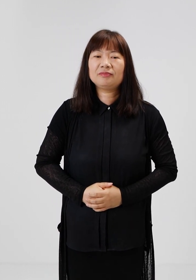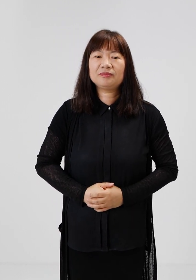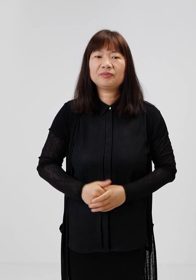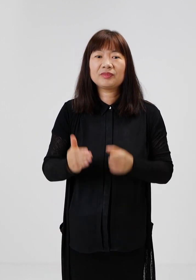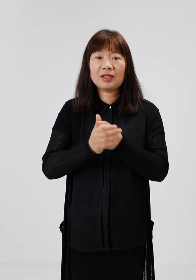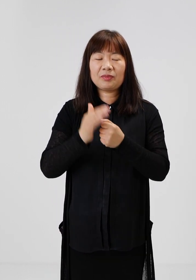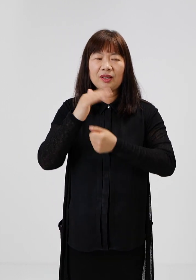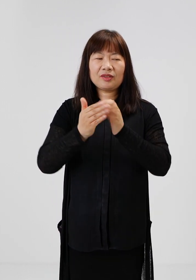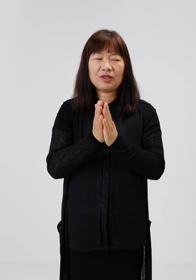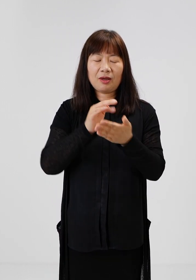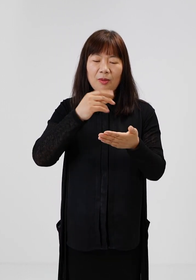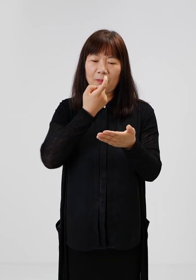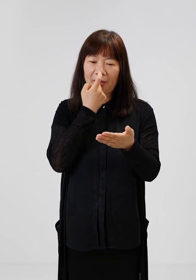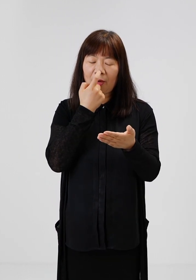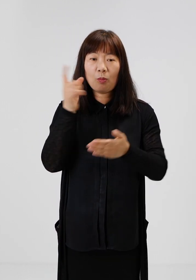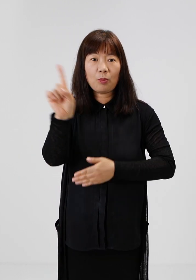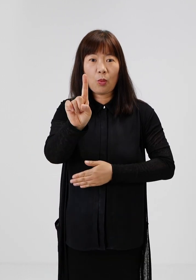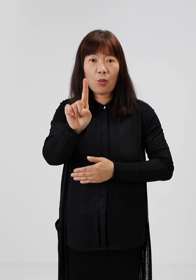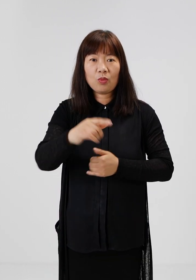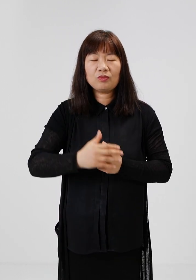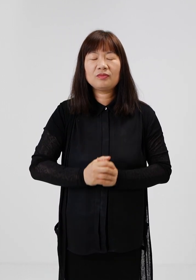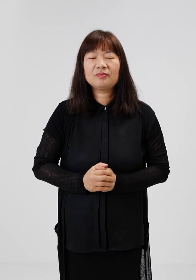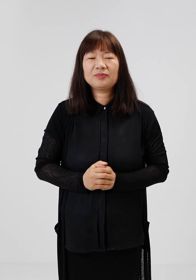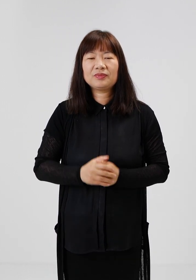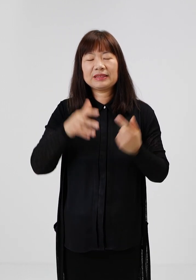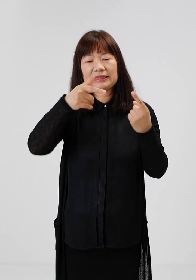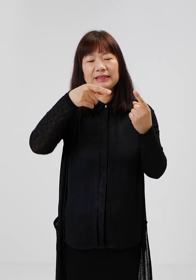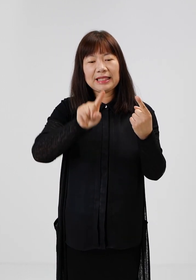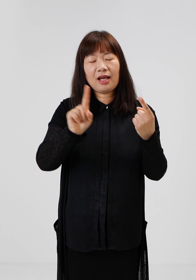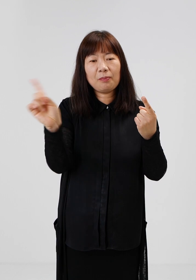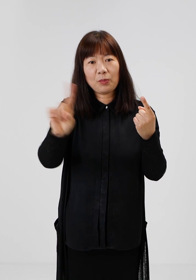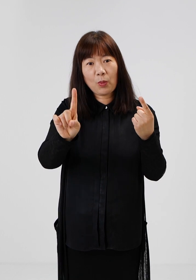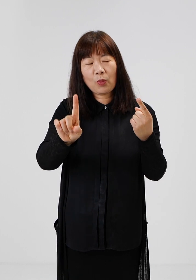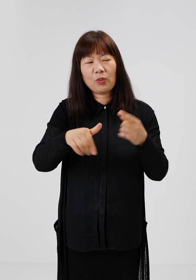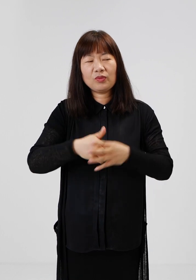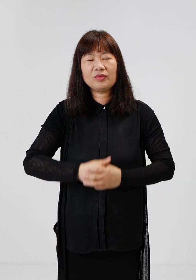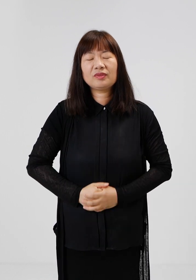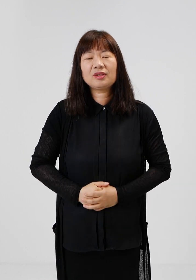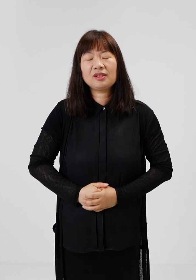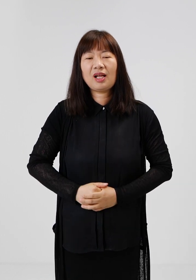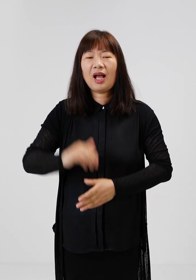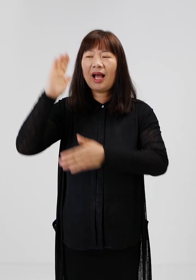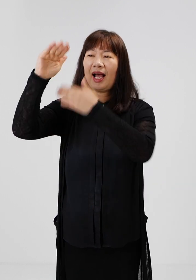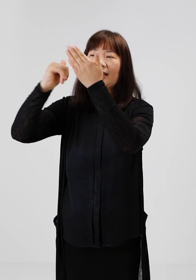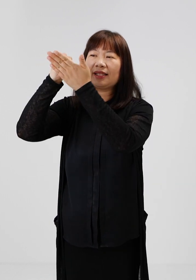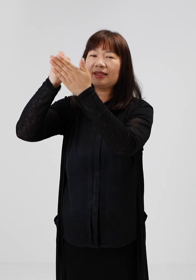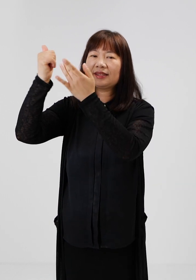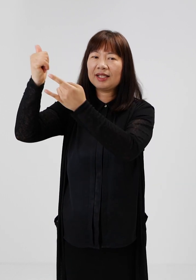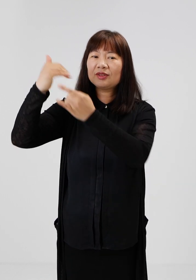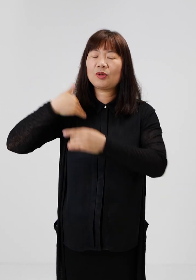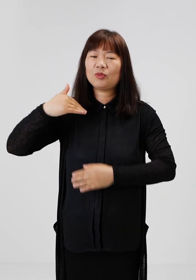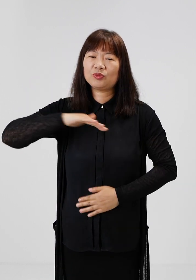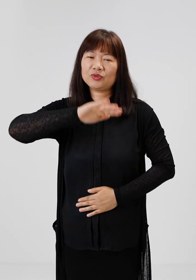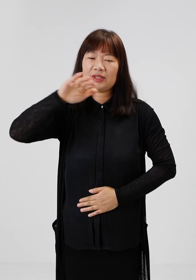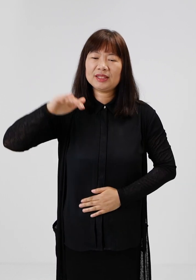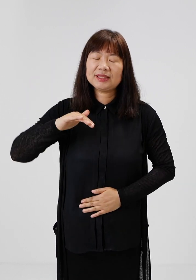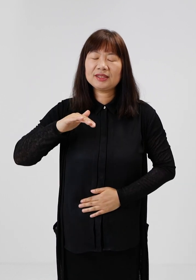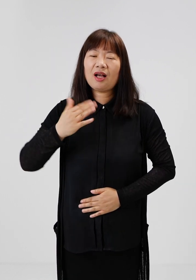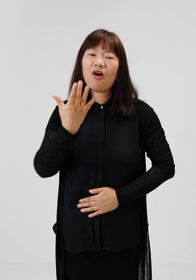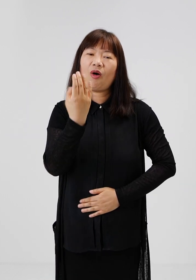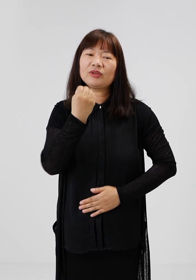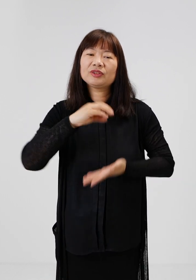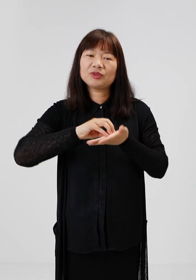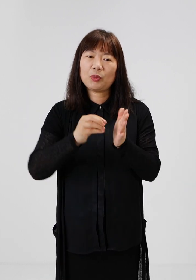그러니까 성경에서 배우는 거는 1차적으로 뭘까요? 하나님이 우리를